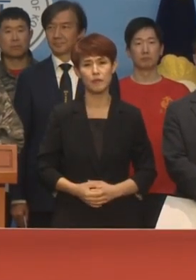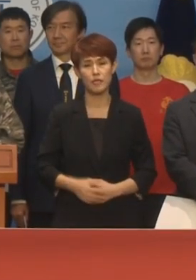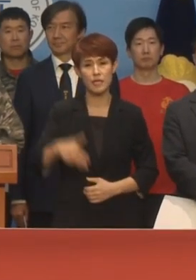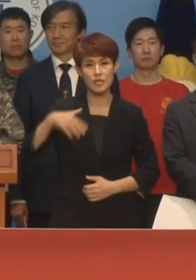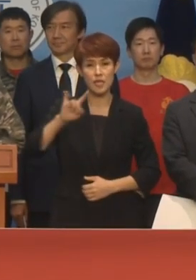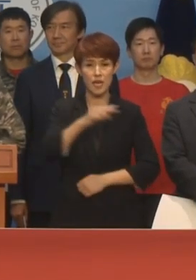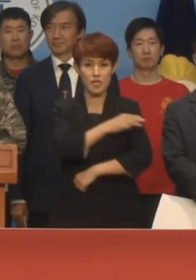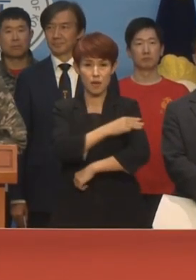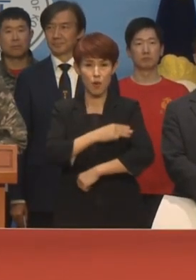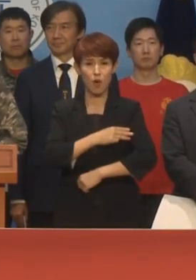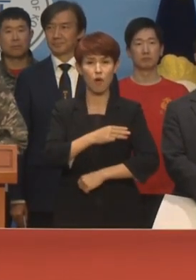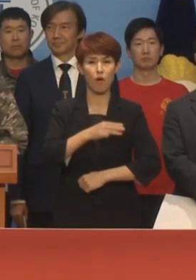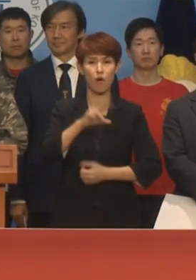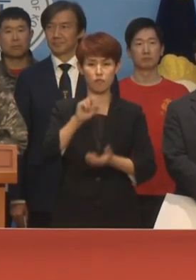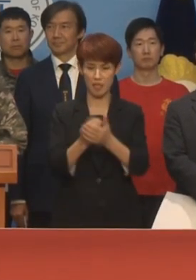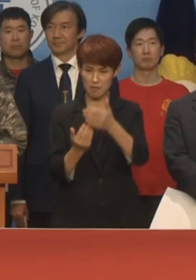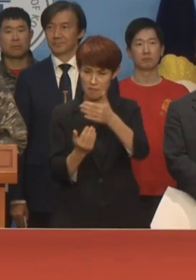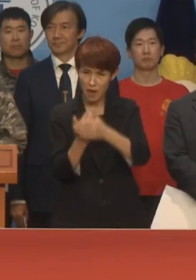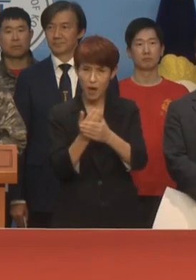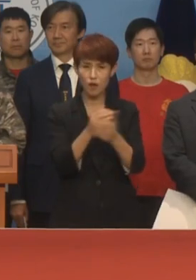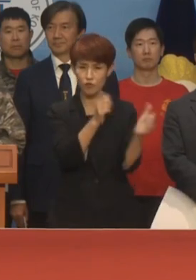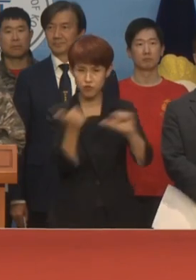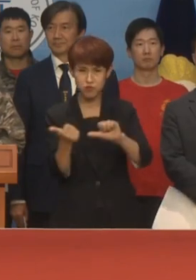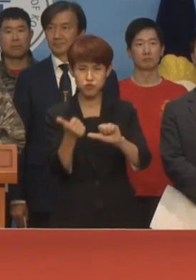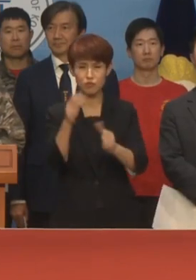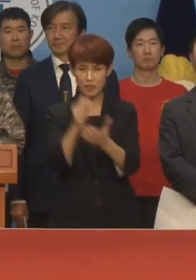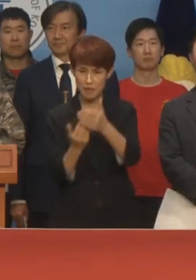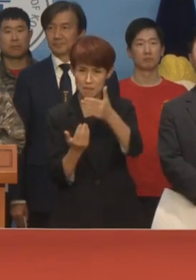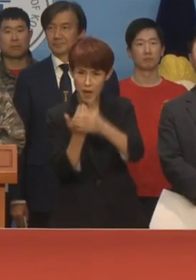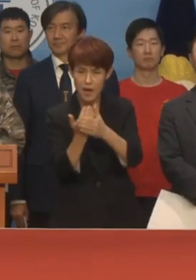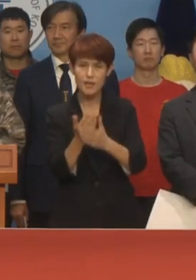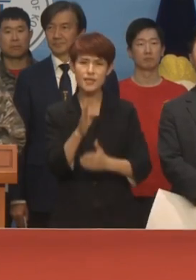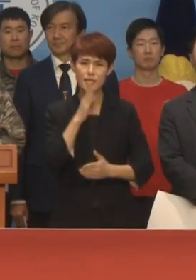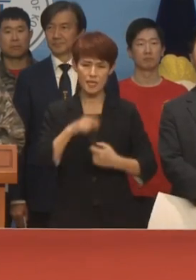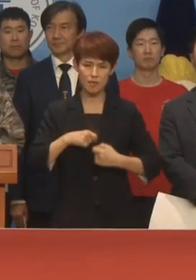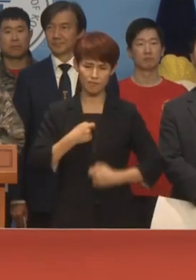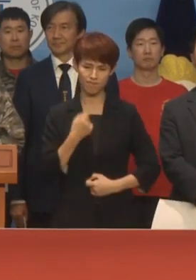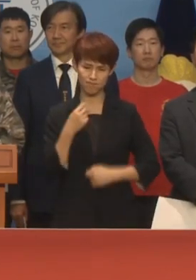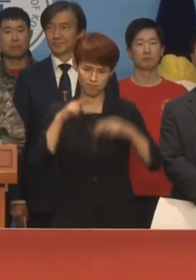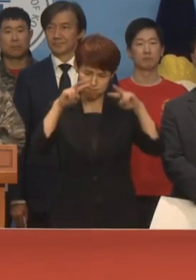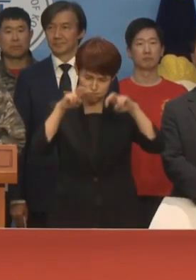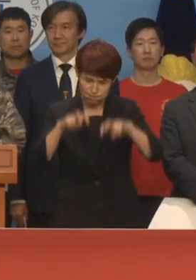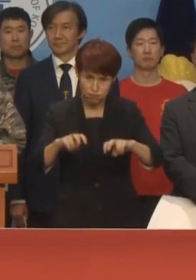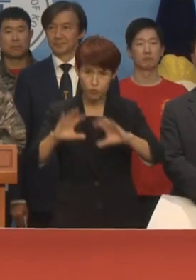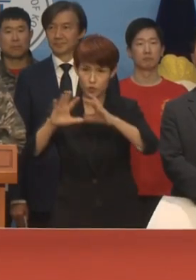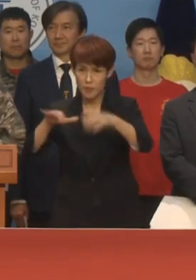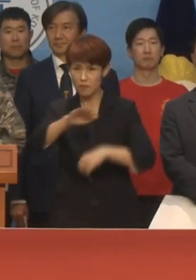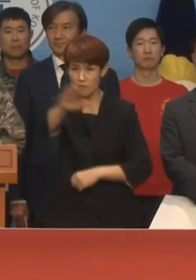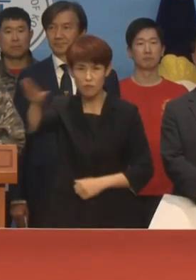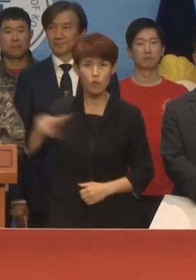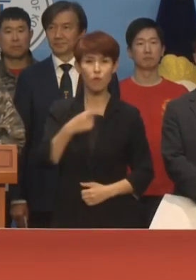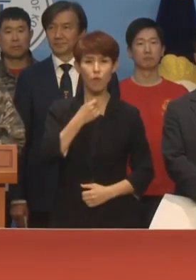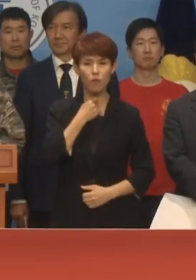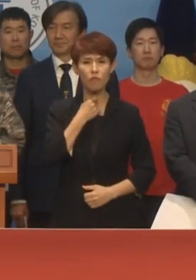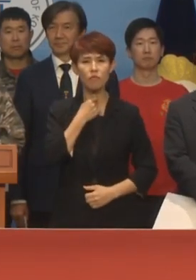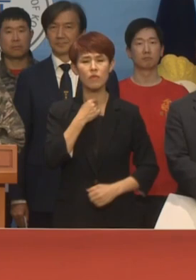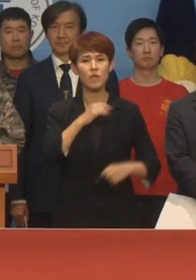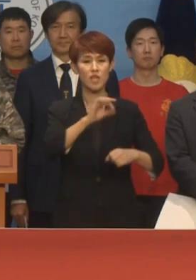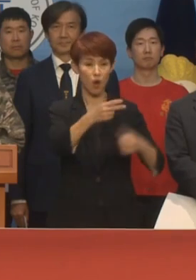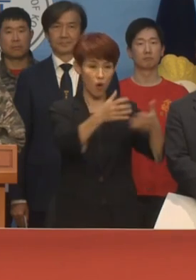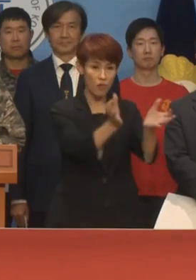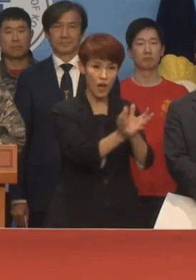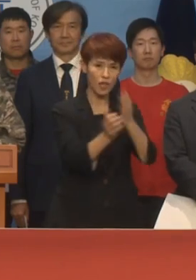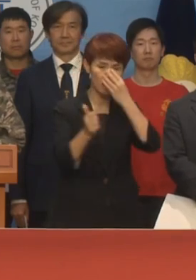최상병 순직 및 수사 외압 사건의 진상 규명을 향한 국민적 요구를 정부 여당은